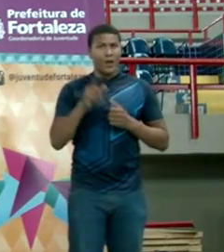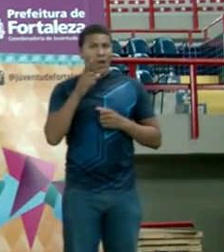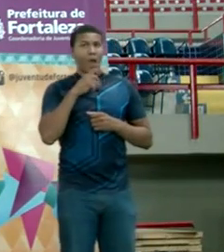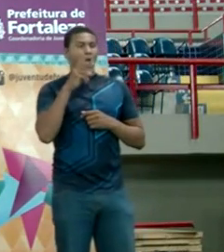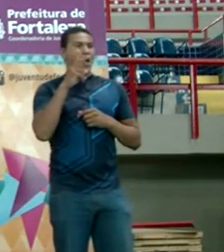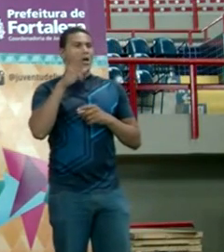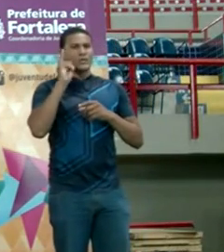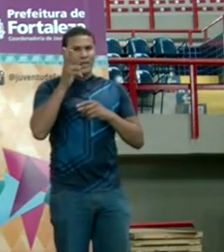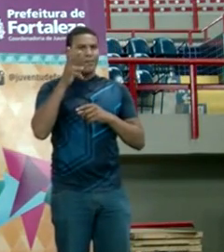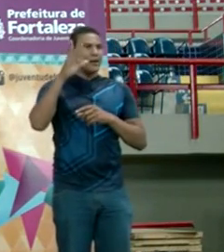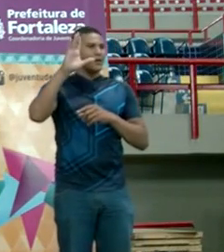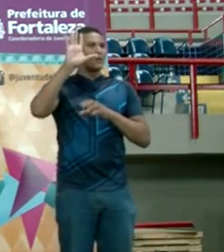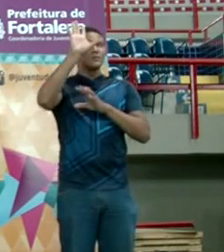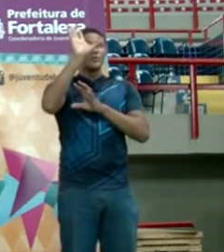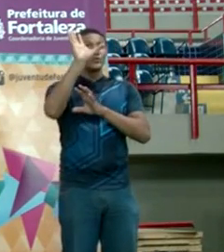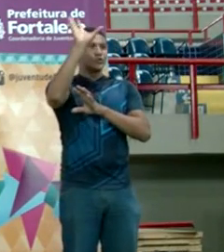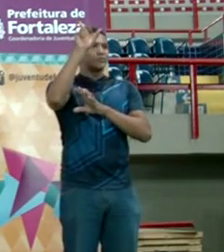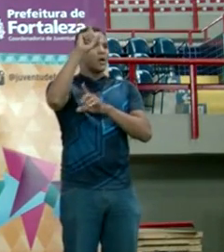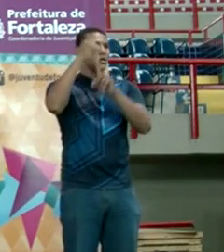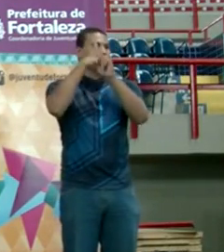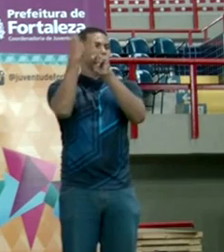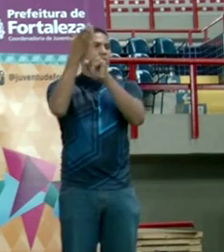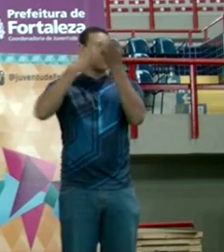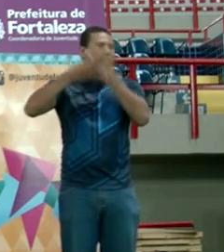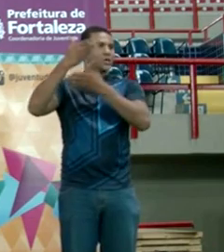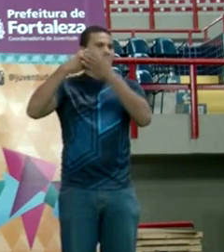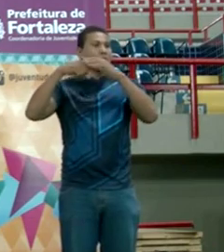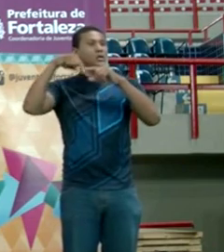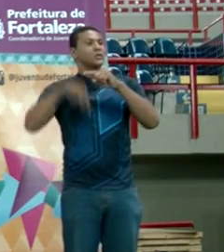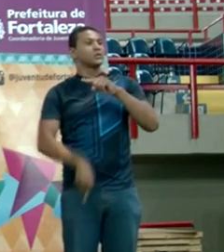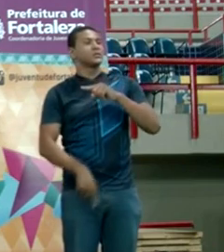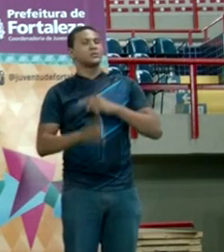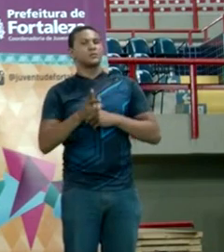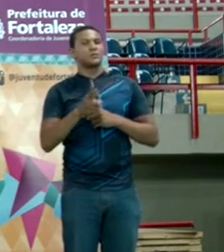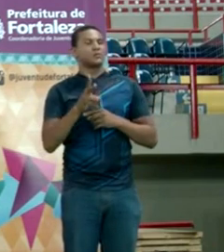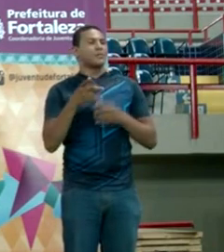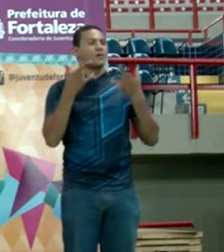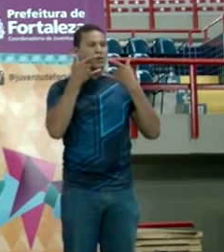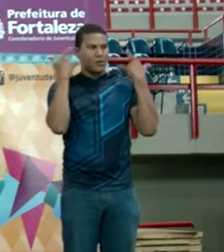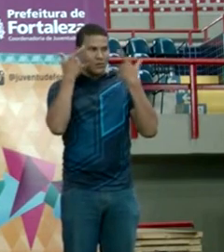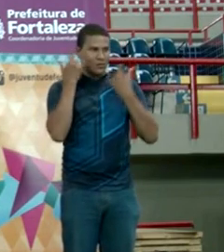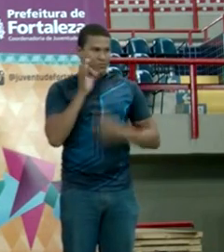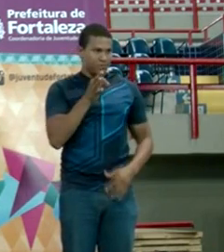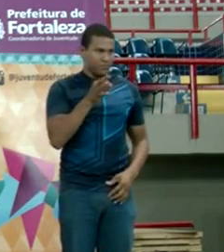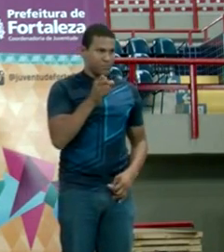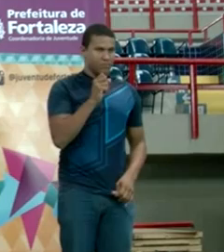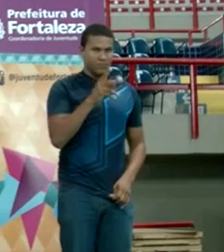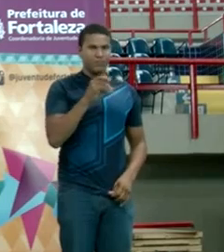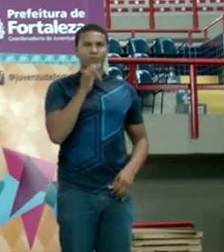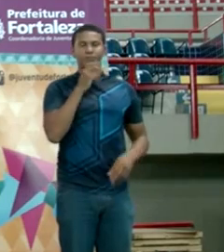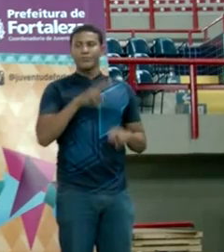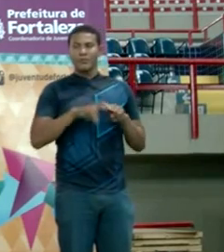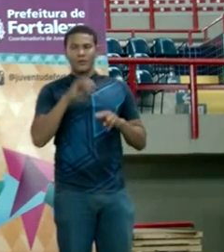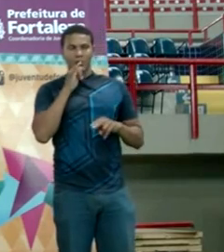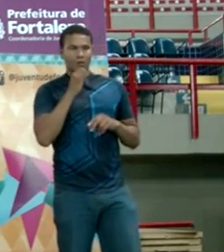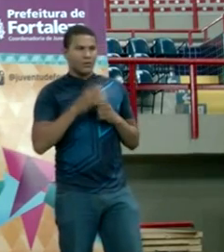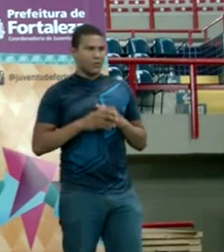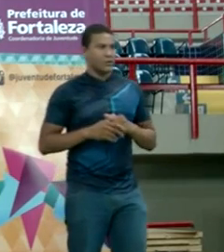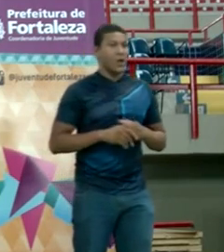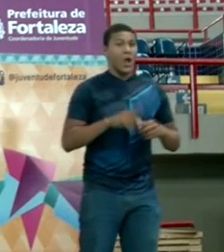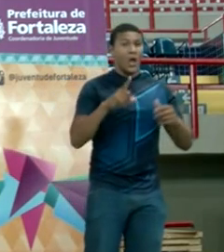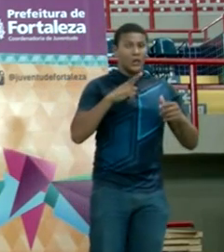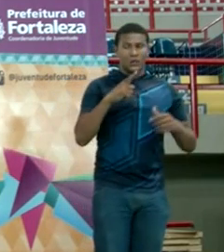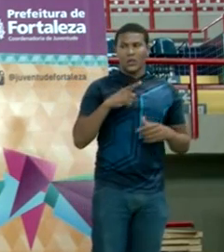divisão aconteceu em 54. A guerra começou em 53, 1953, e oficialmente em 54